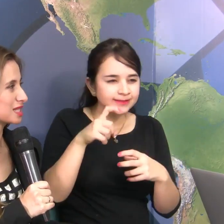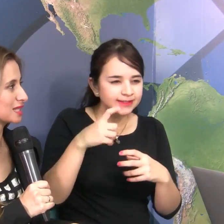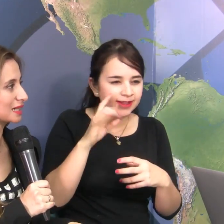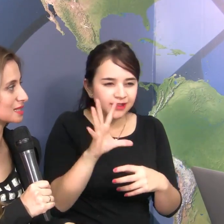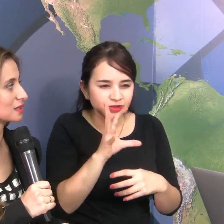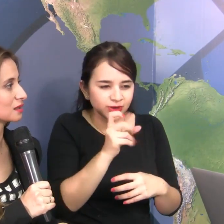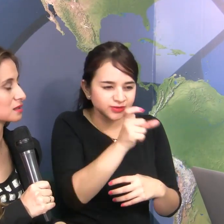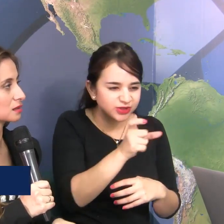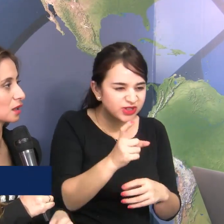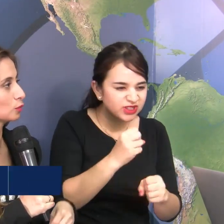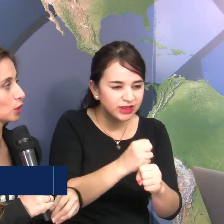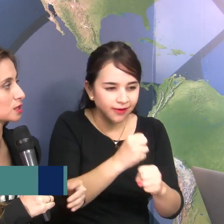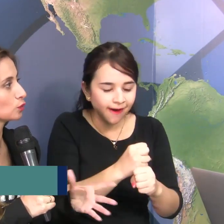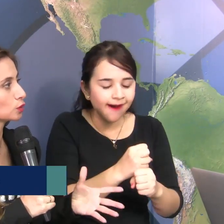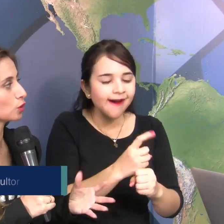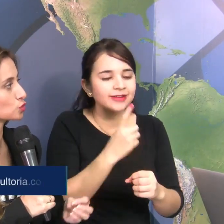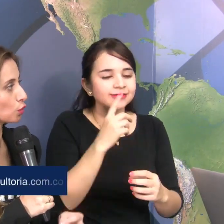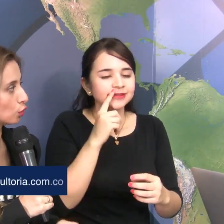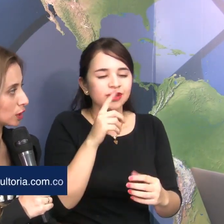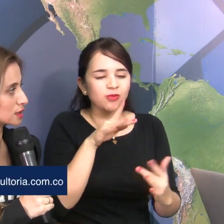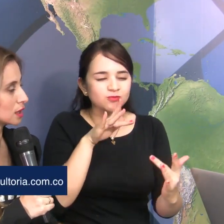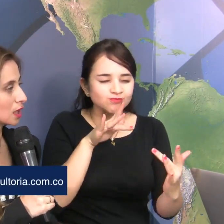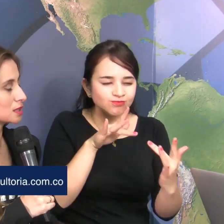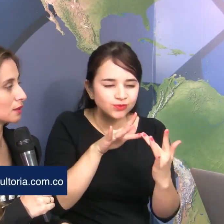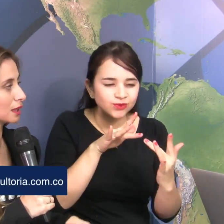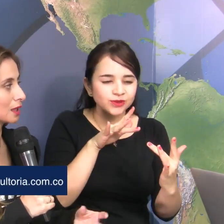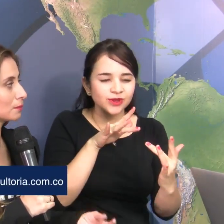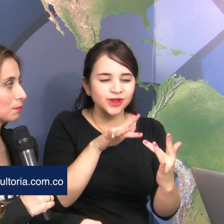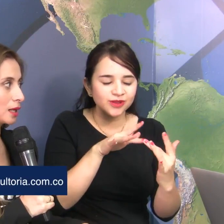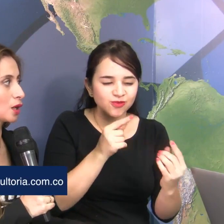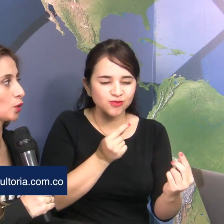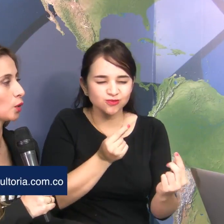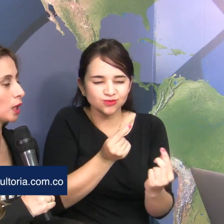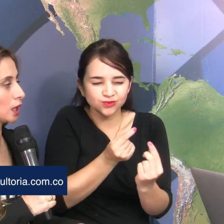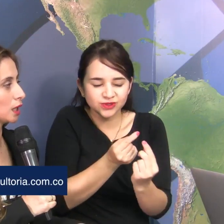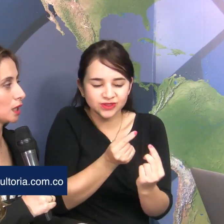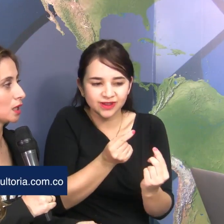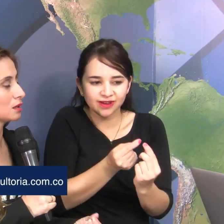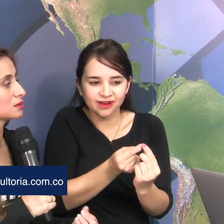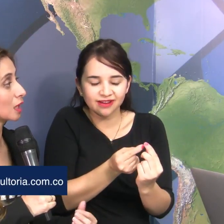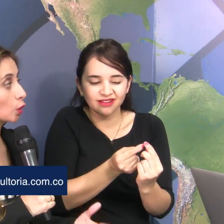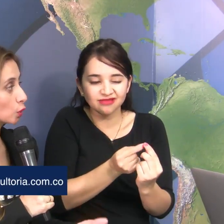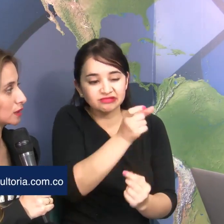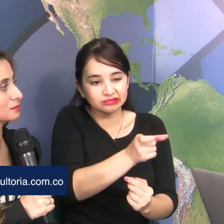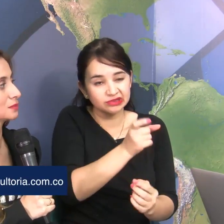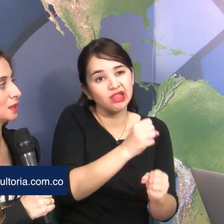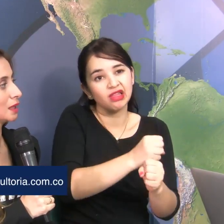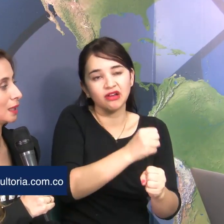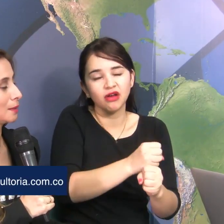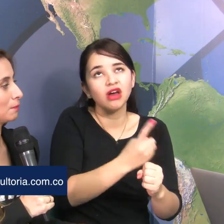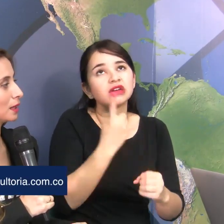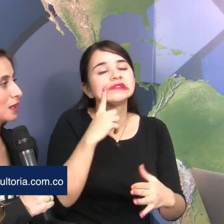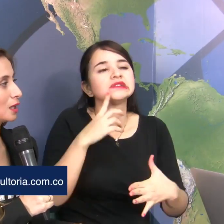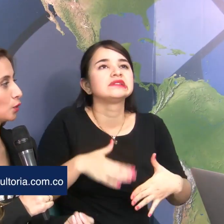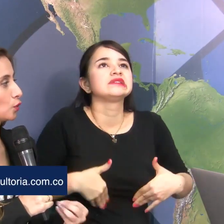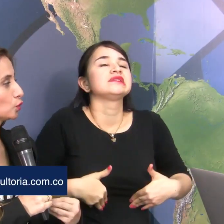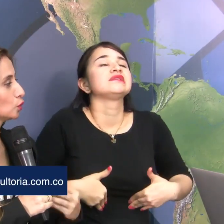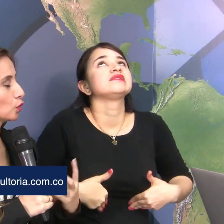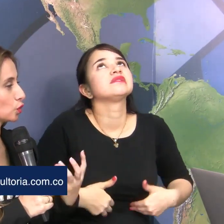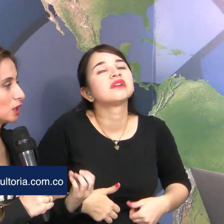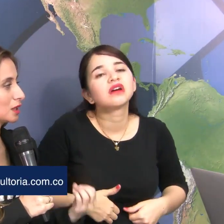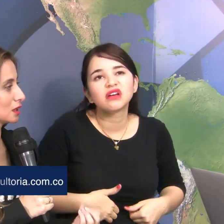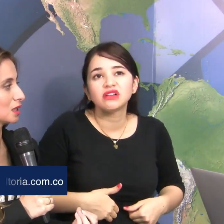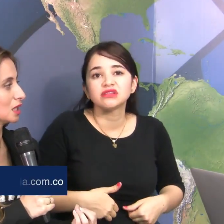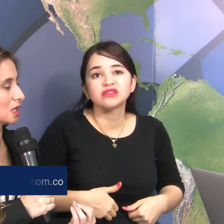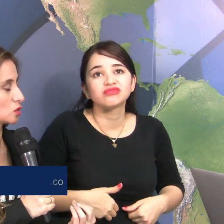pero ya están cansadas de demorarse 1 o 2 horas y saber que el empleado se agota, que el empleado